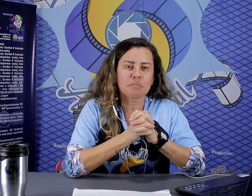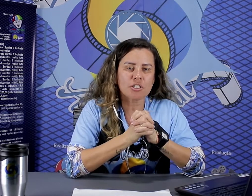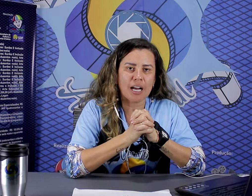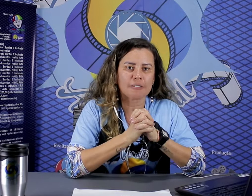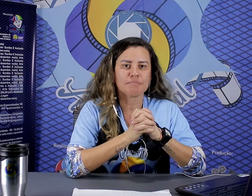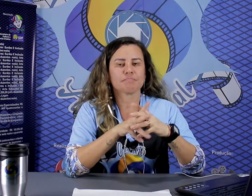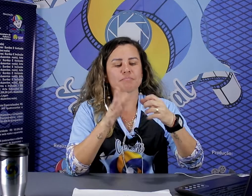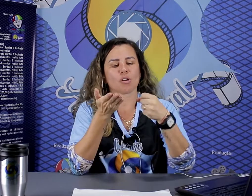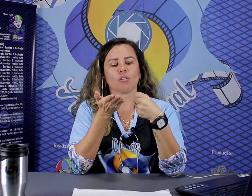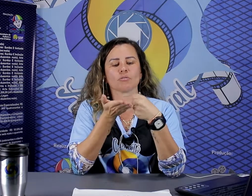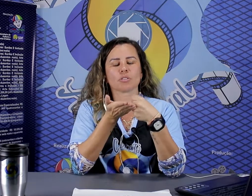intermediário. Ó, o sinal.